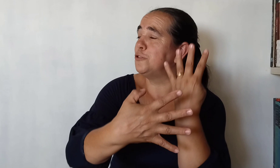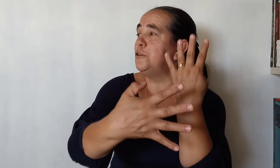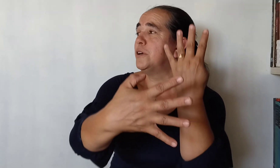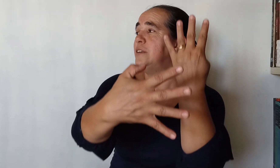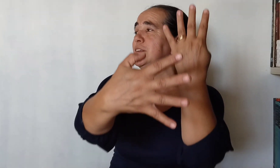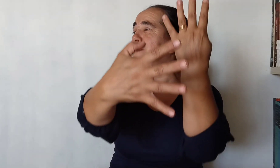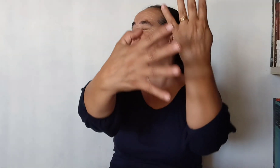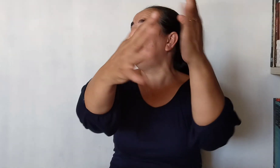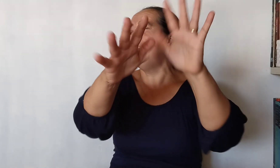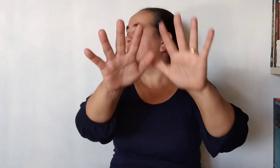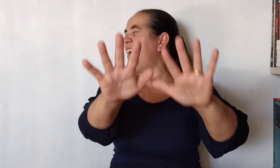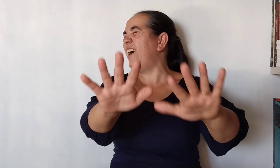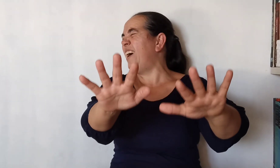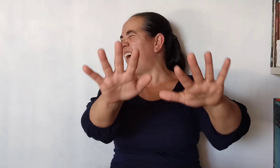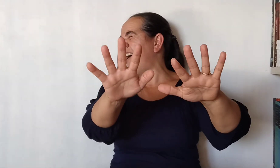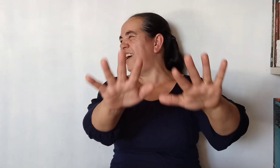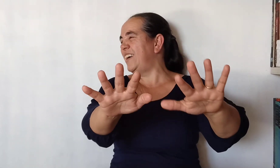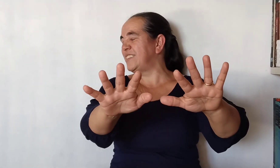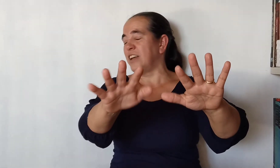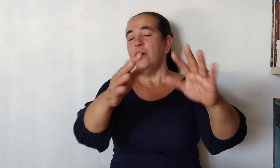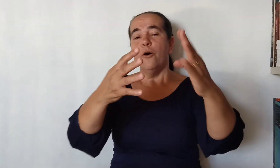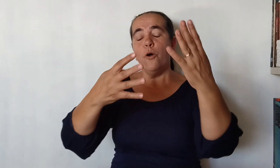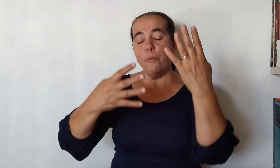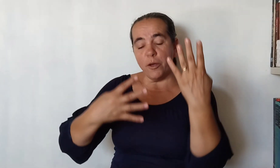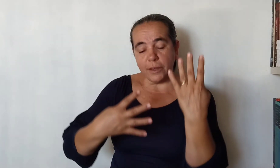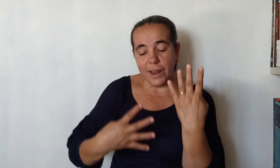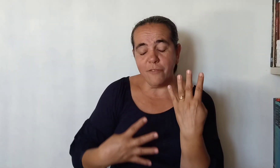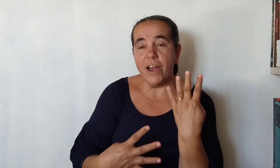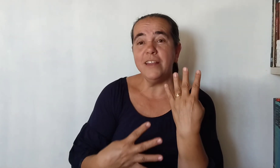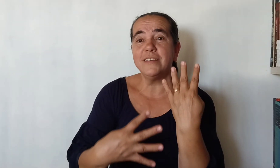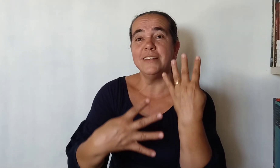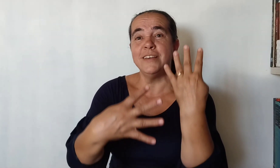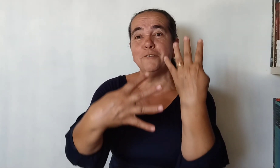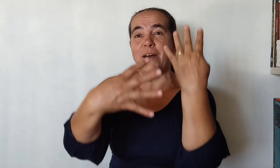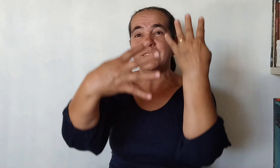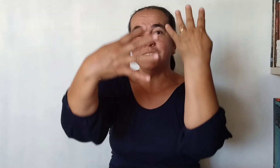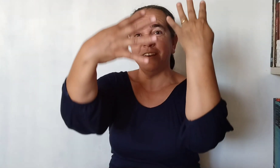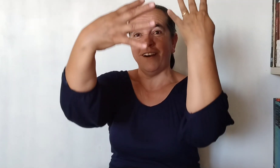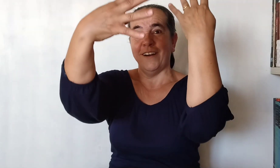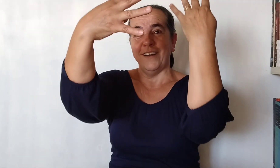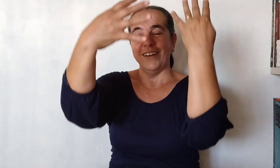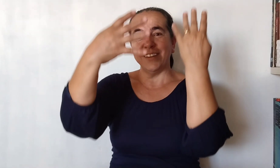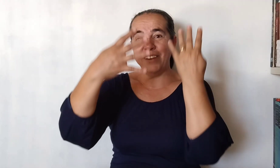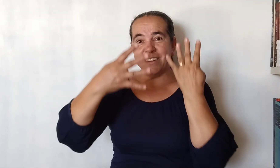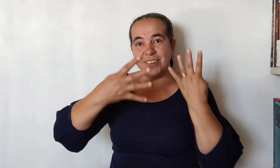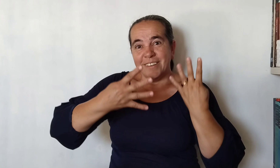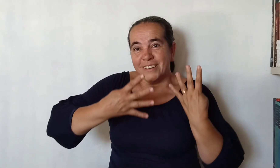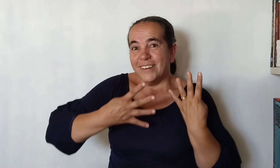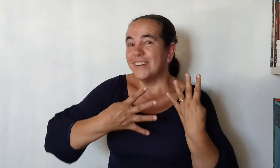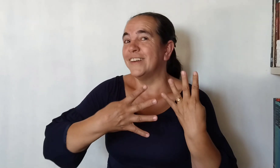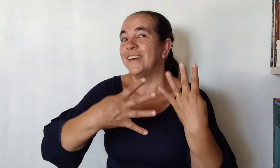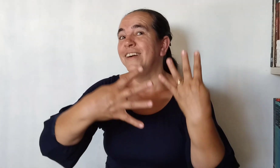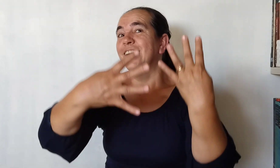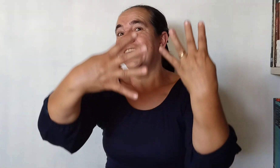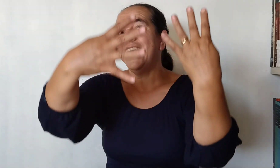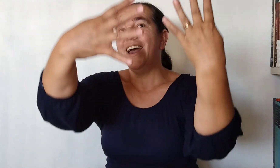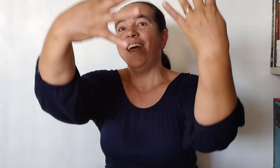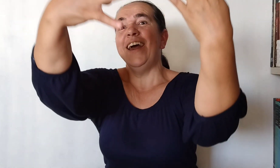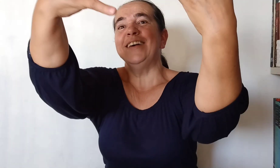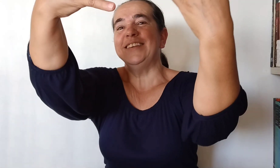joio crescendo aí, deixa. Ou eu posso até levar eles crescendo mais assim, ó. Tá vendo? Cresce